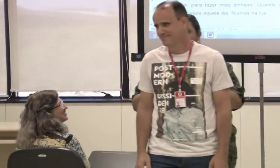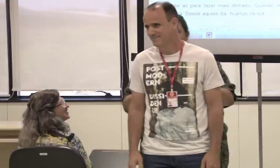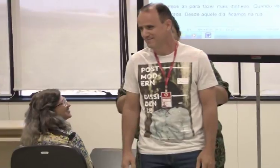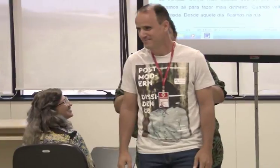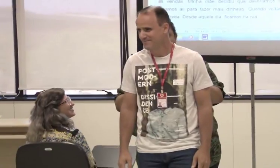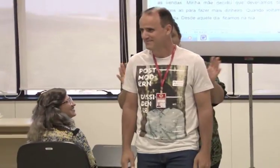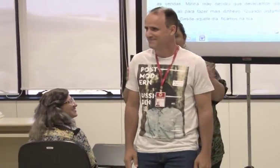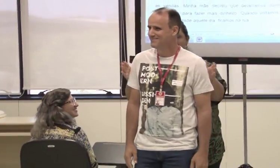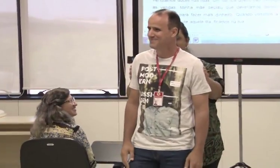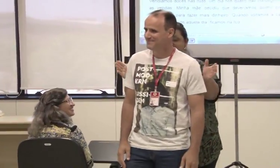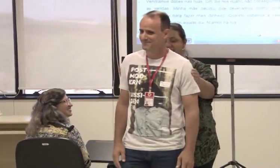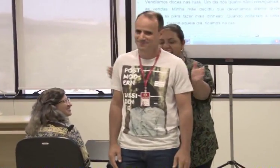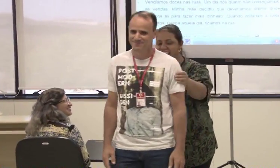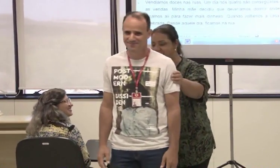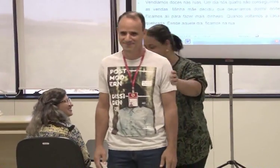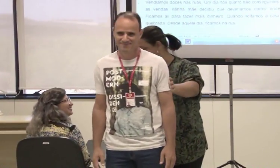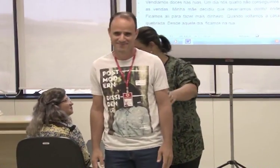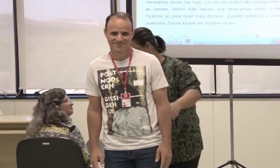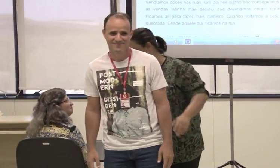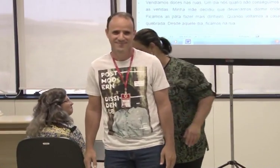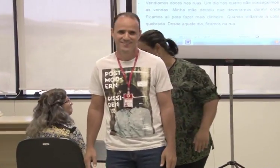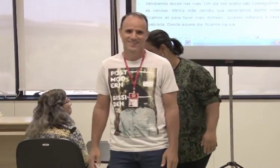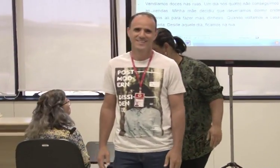mais para frente. Aê!